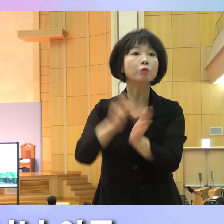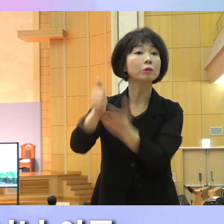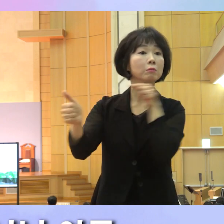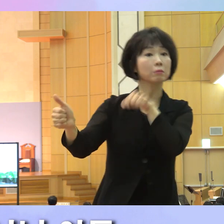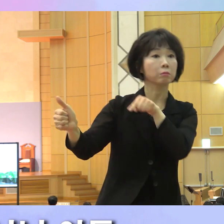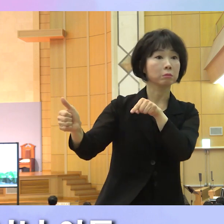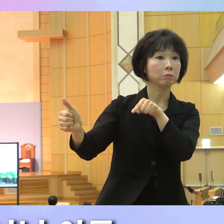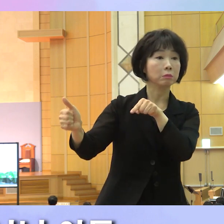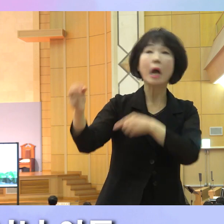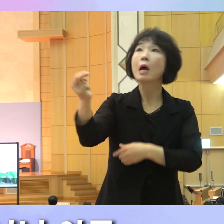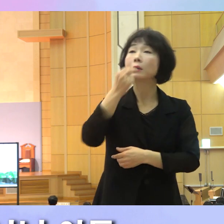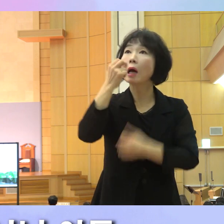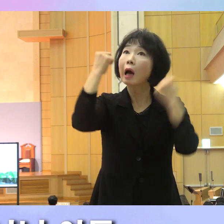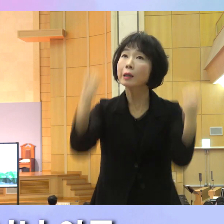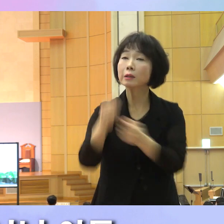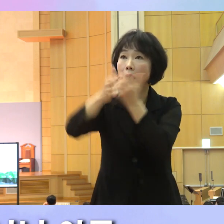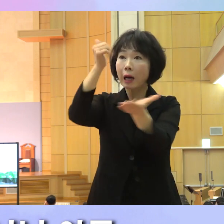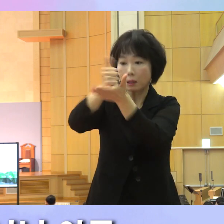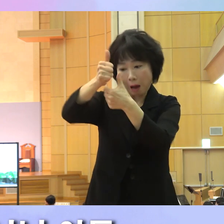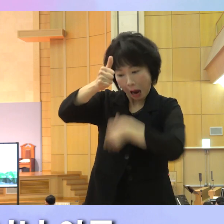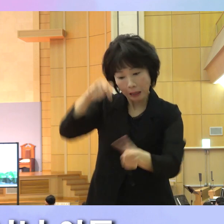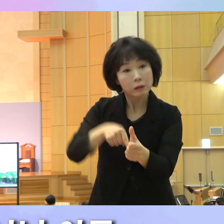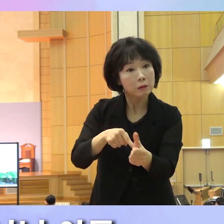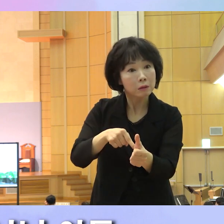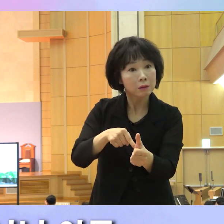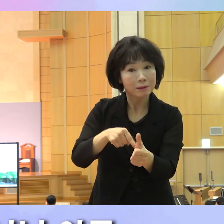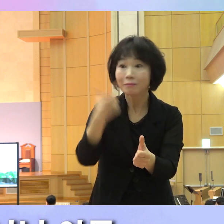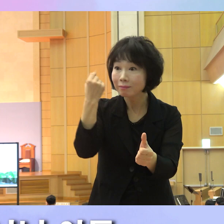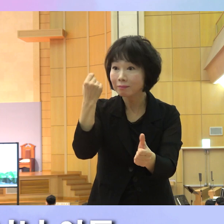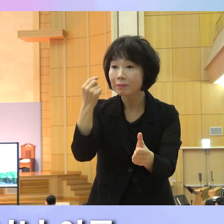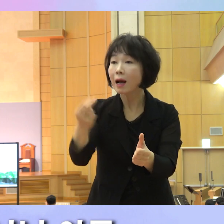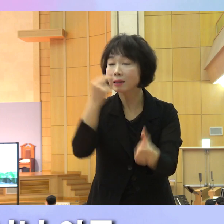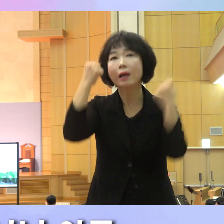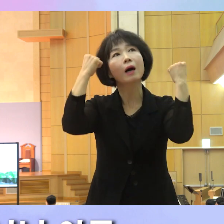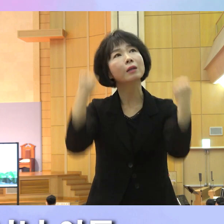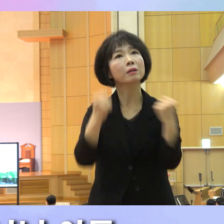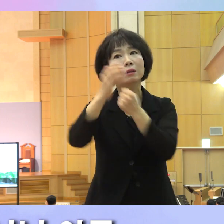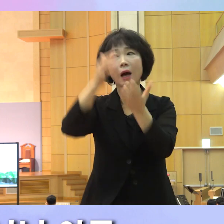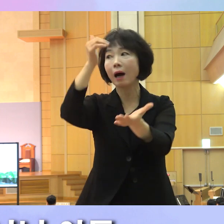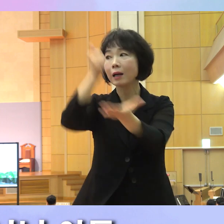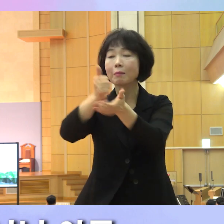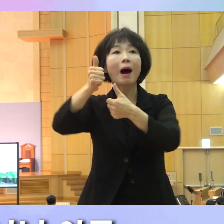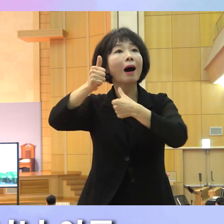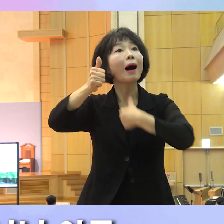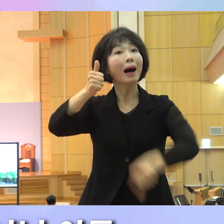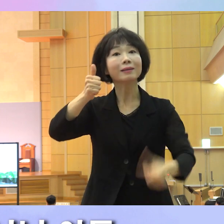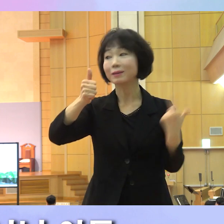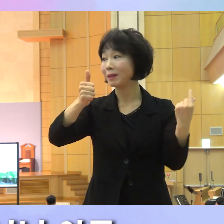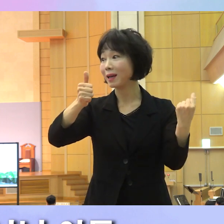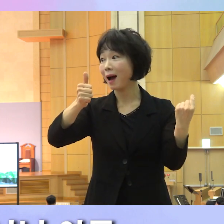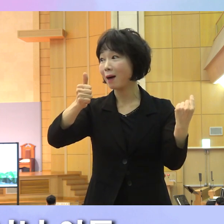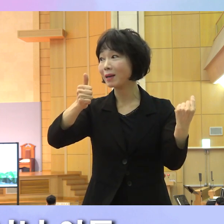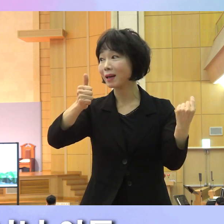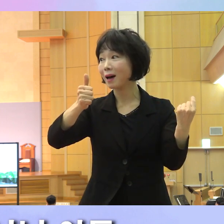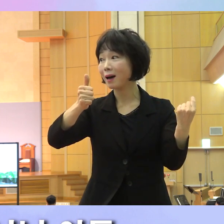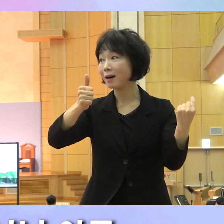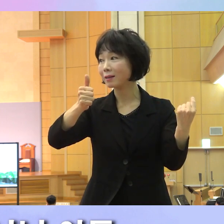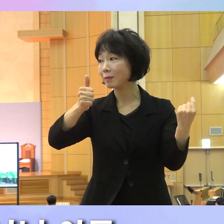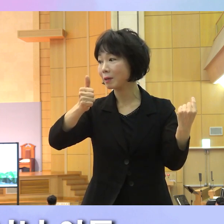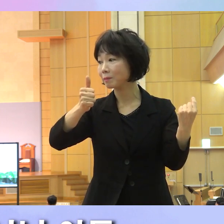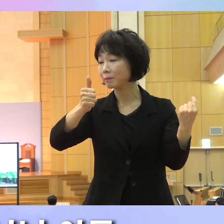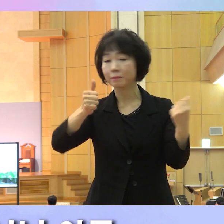살아계신 하나님의 아들. 오늘 제목이 살아계신 하나님의 아들이죠.